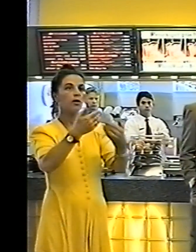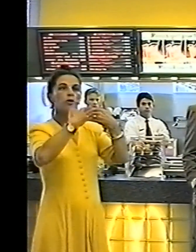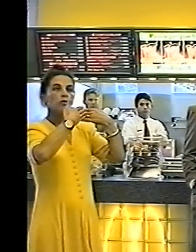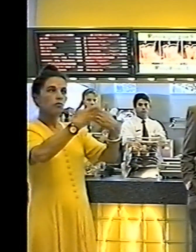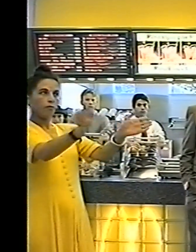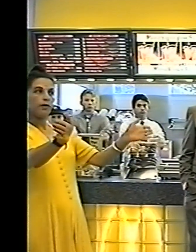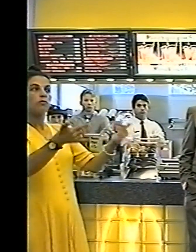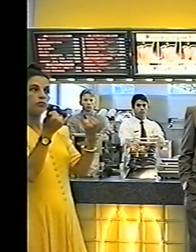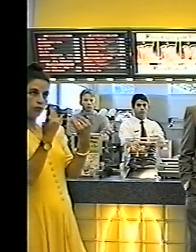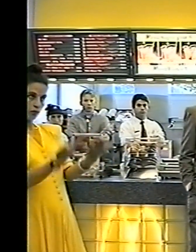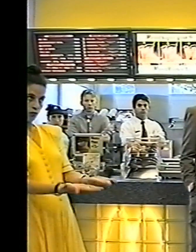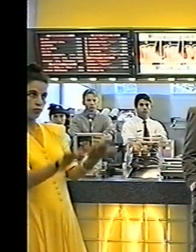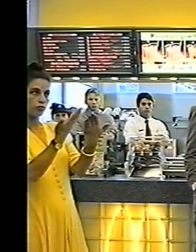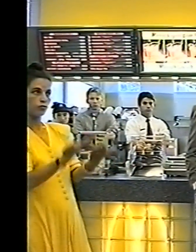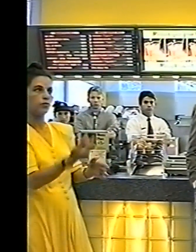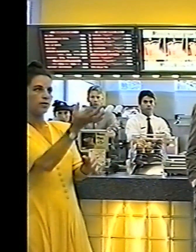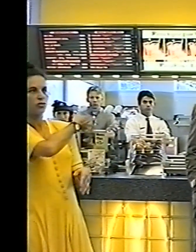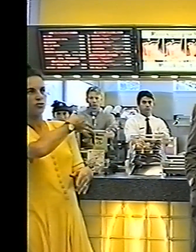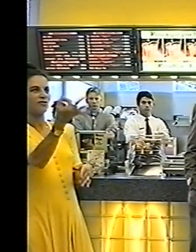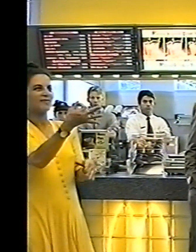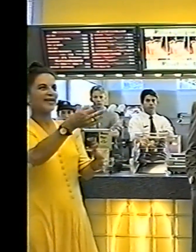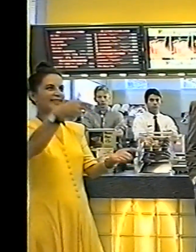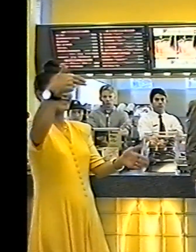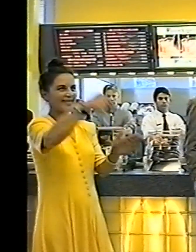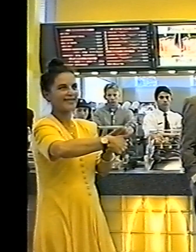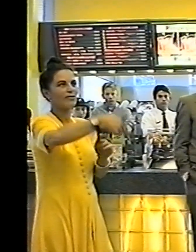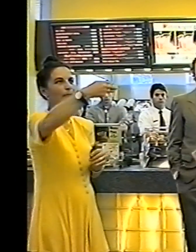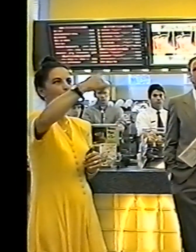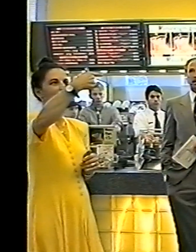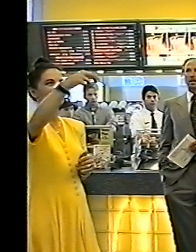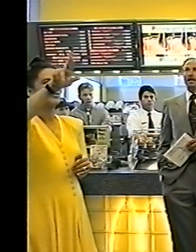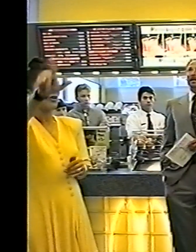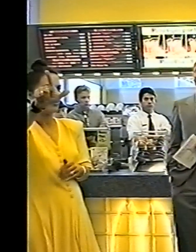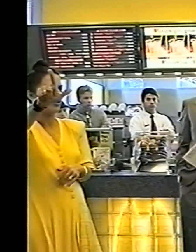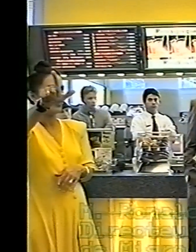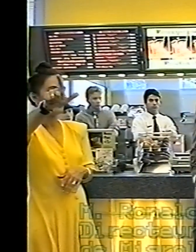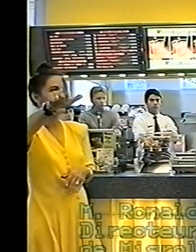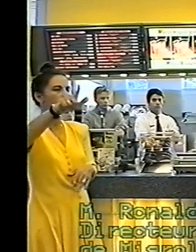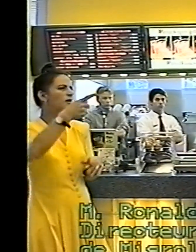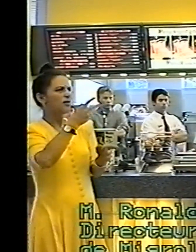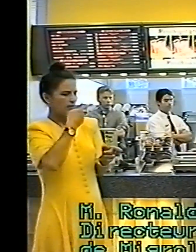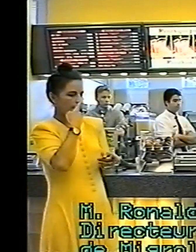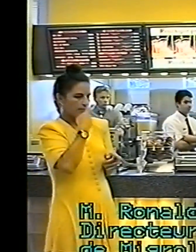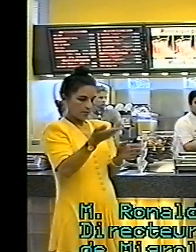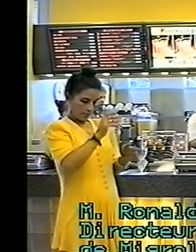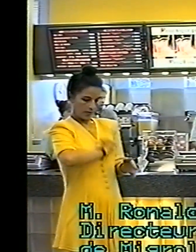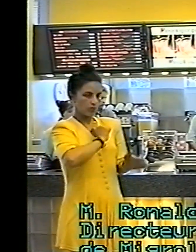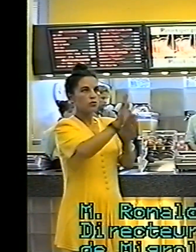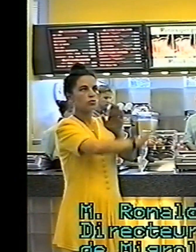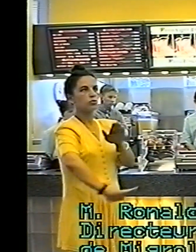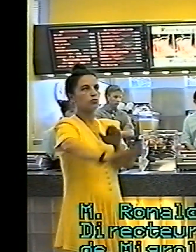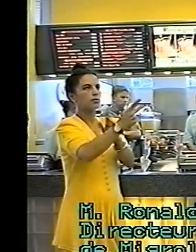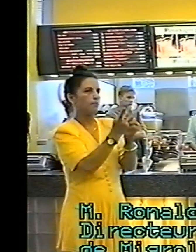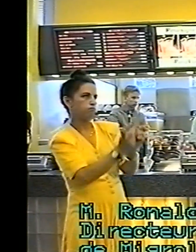notre superstation, j'ose dire, Migros, qui est, M. Hauser l'a dit déjà, la plus grande en Suisse, non seulement